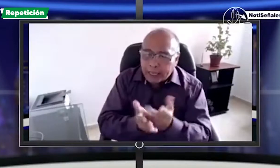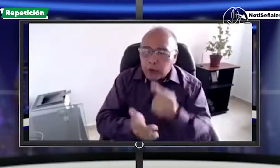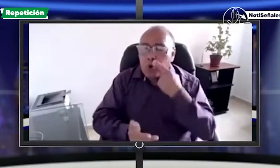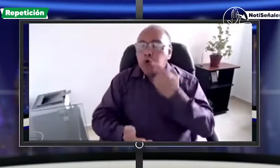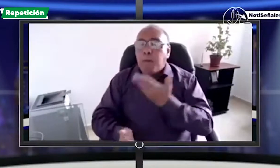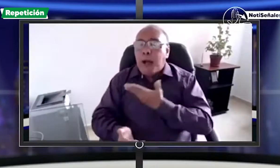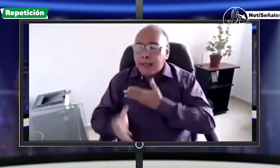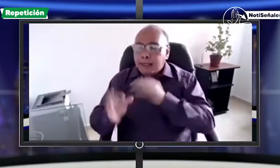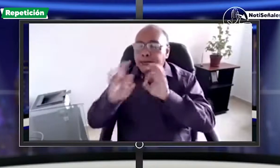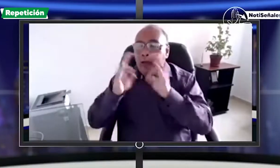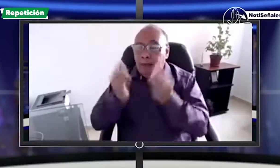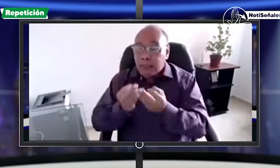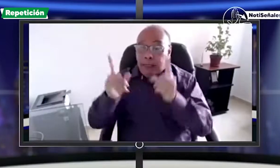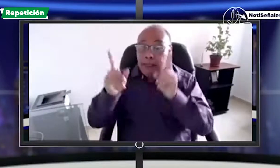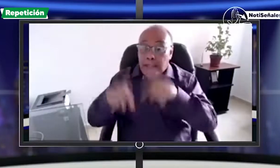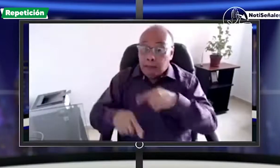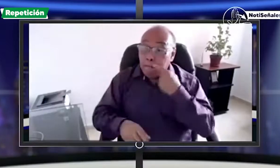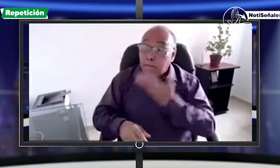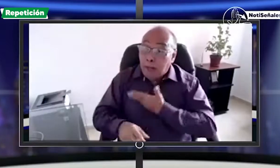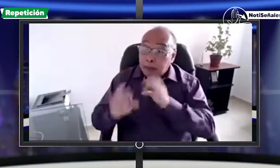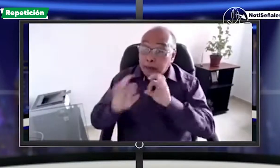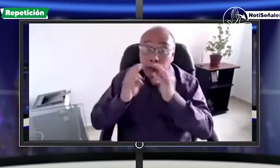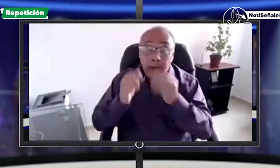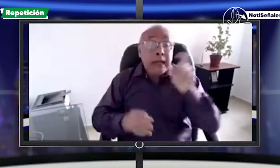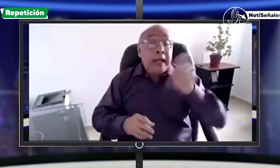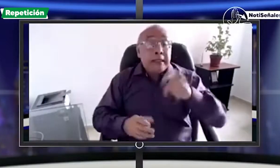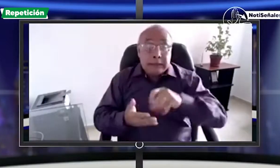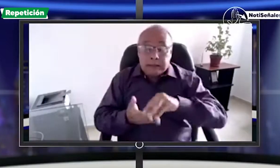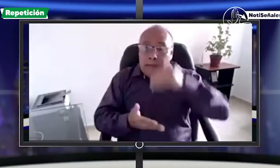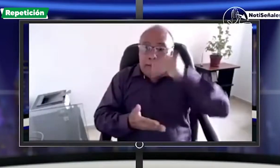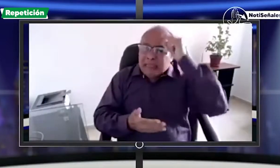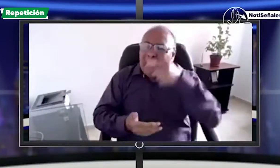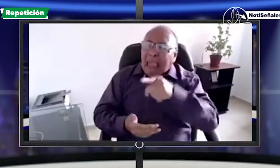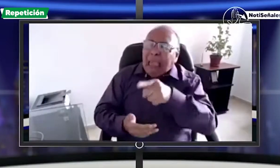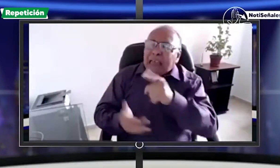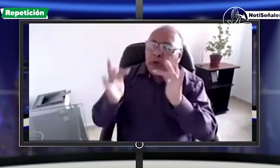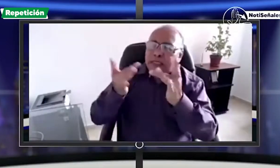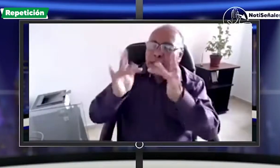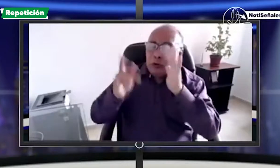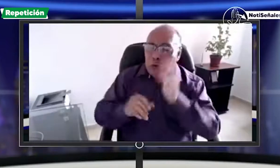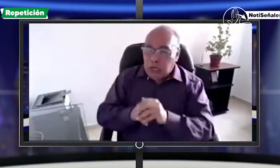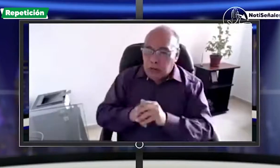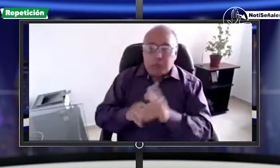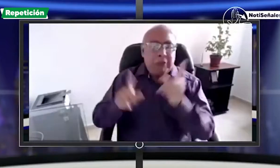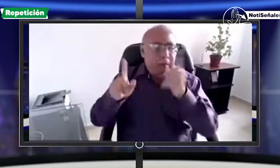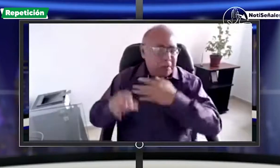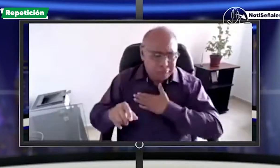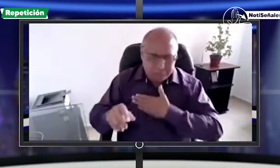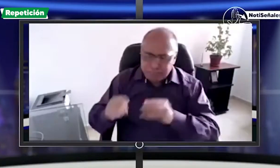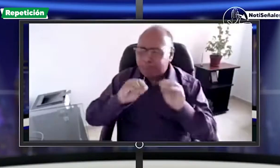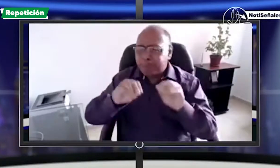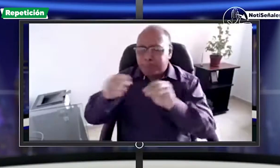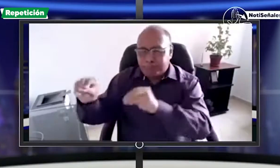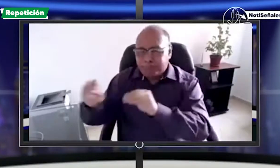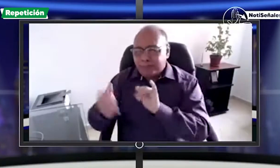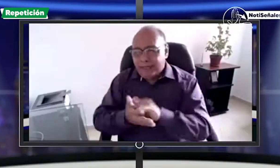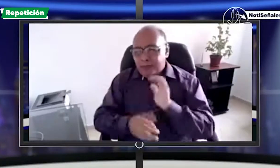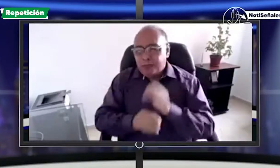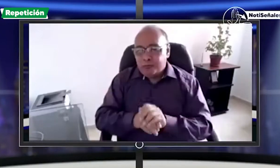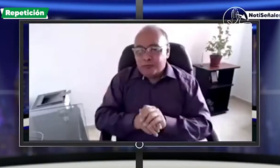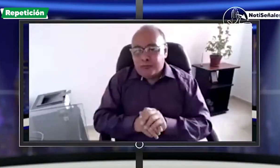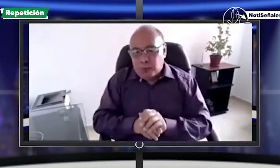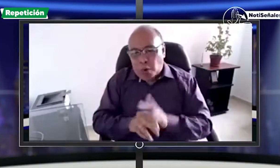centro de relevo y se puede hacer con gobernaciones con padres de familia en colegios y que aprendan pues qué es